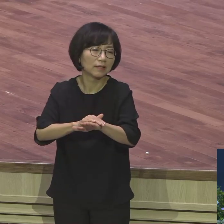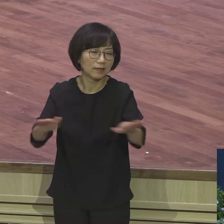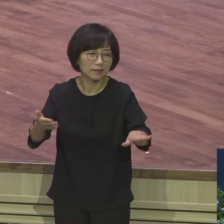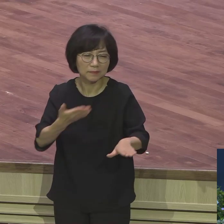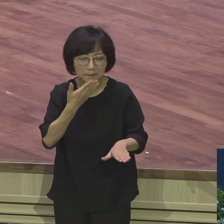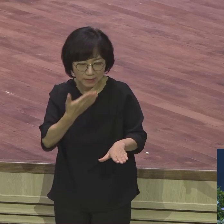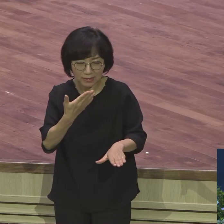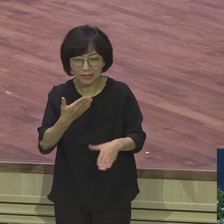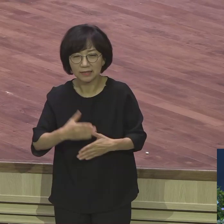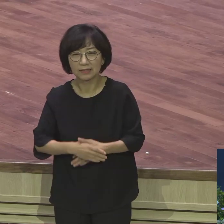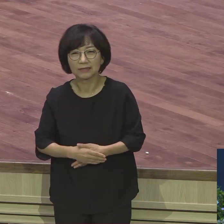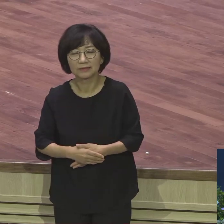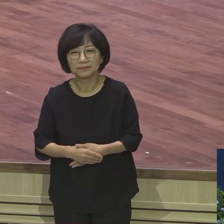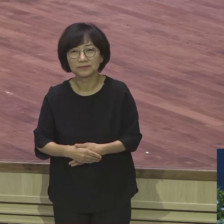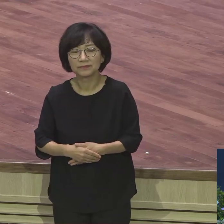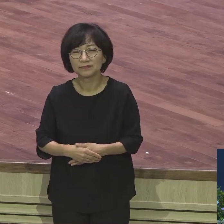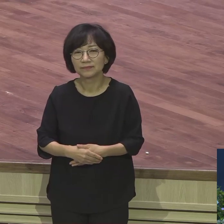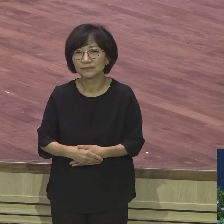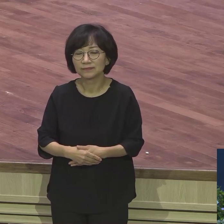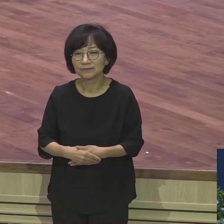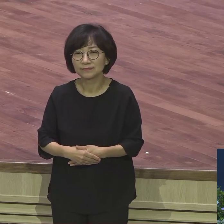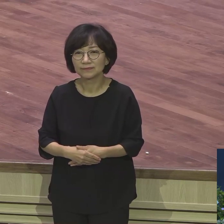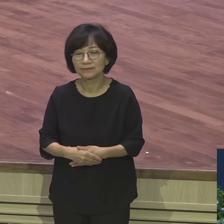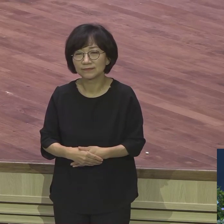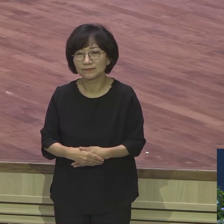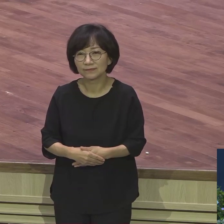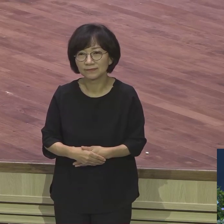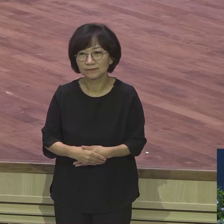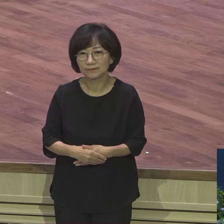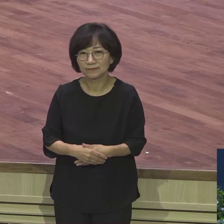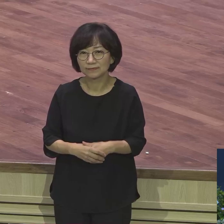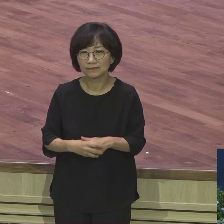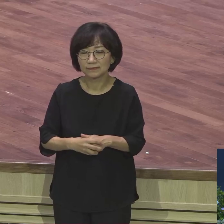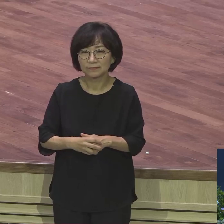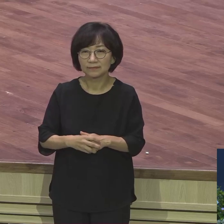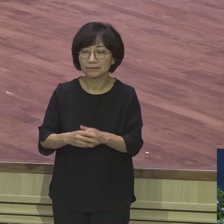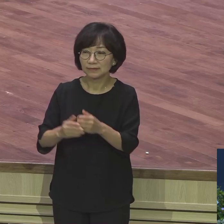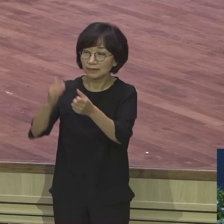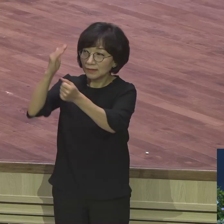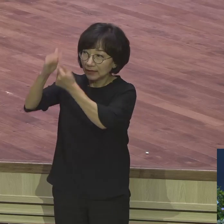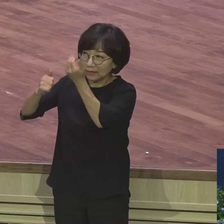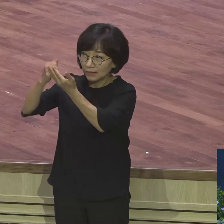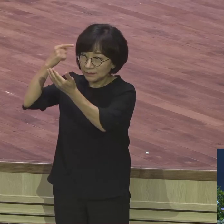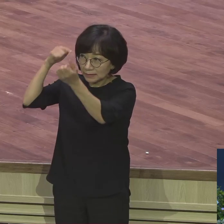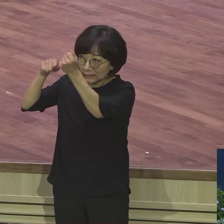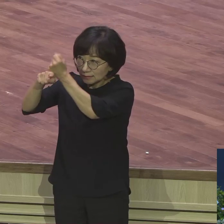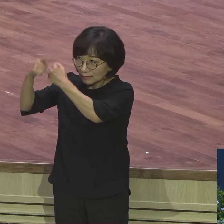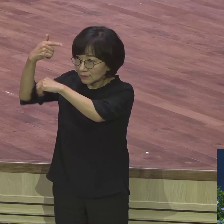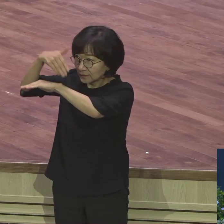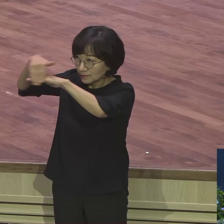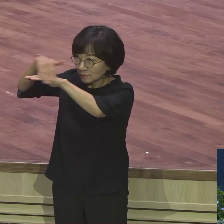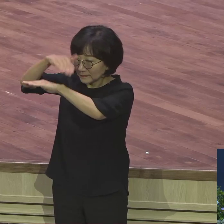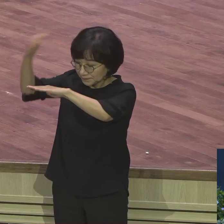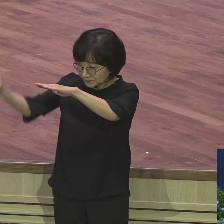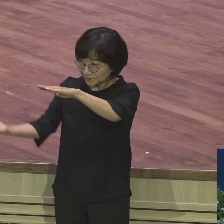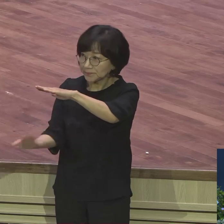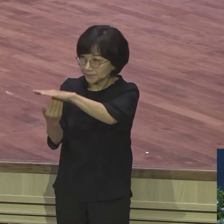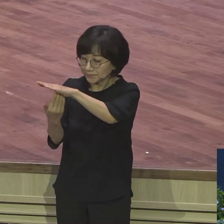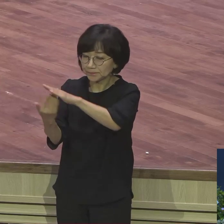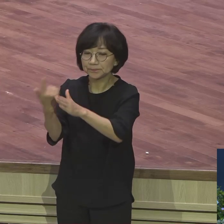그 하나님의 계획을 이루고 해서 묵묵히 예수님은 들깎는